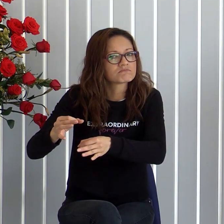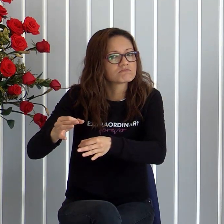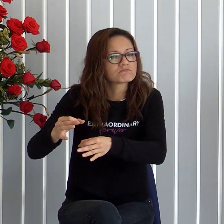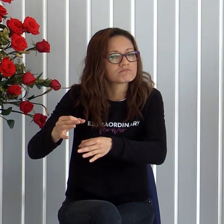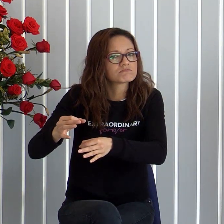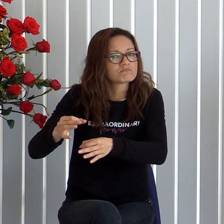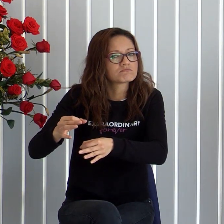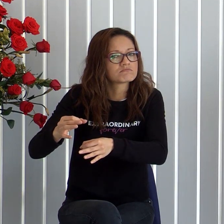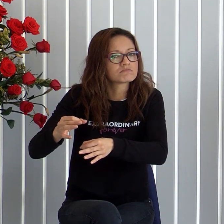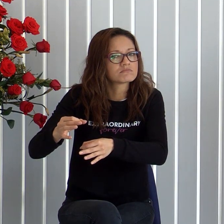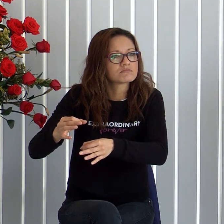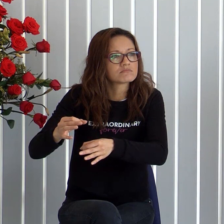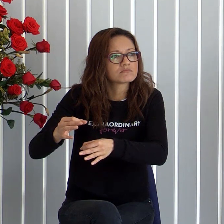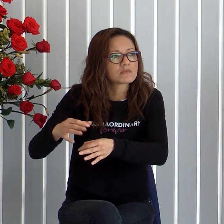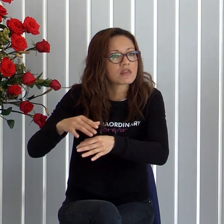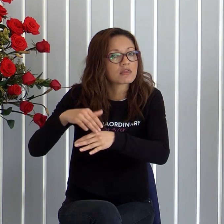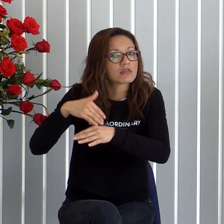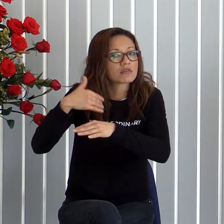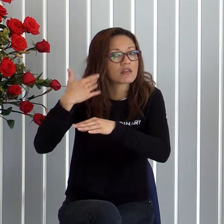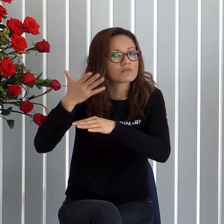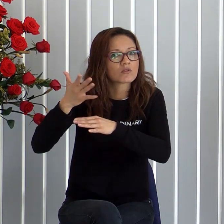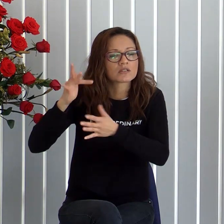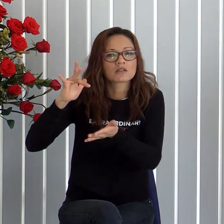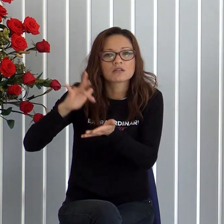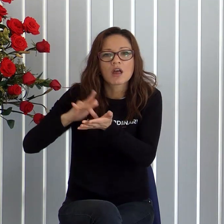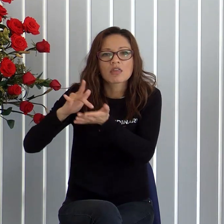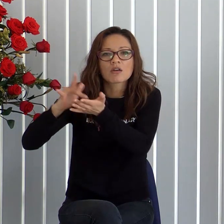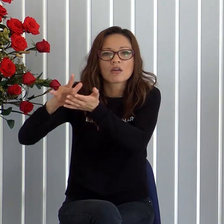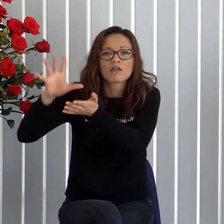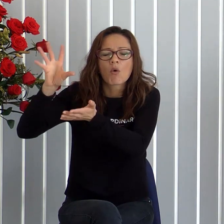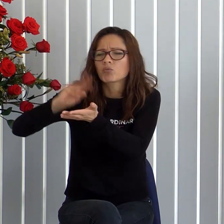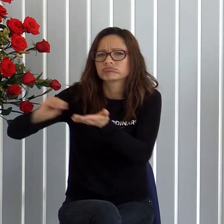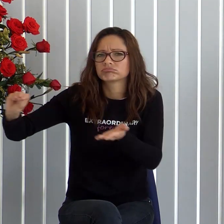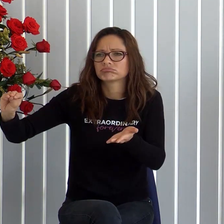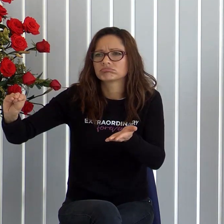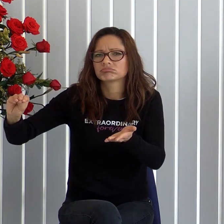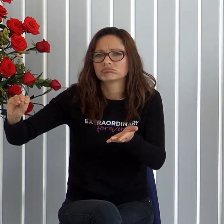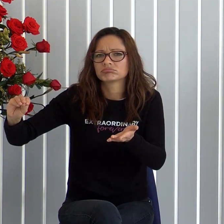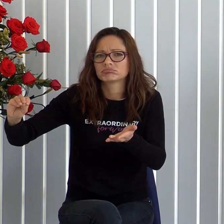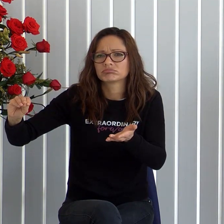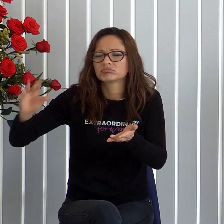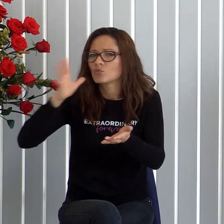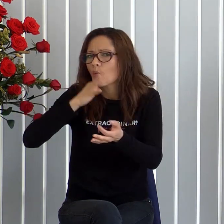nada. Y de pronto la deuda desapareció.